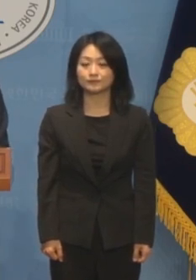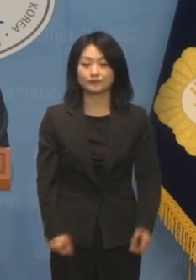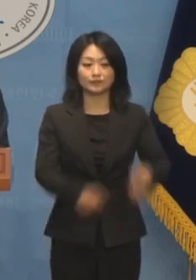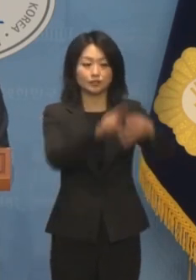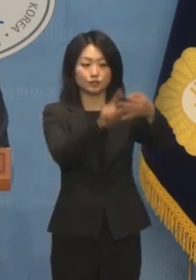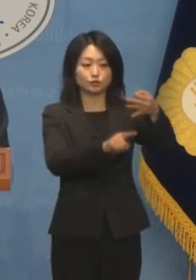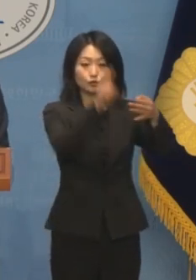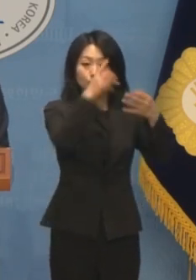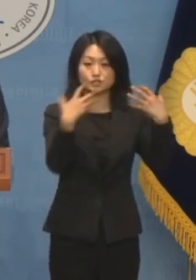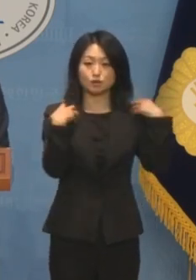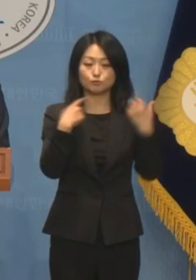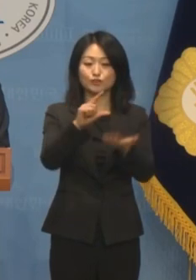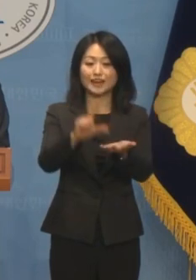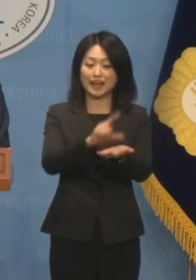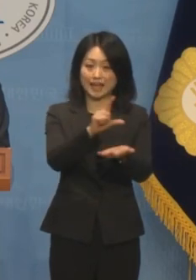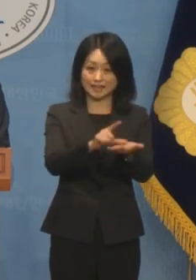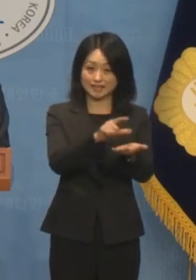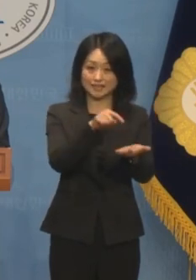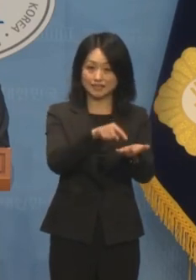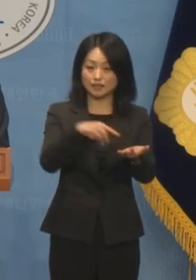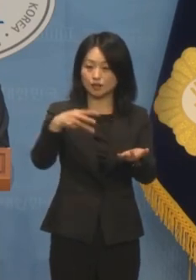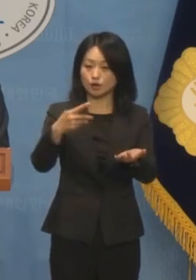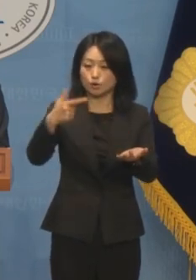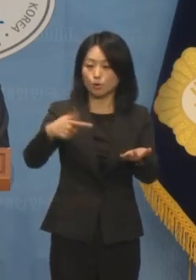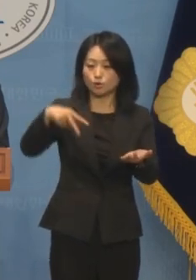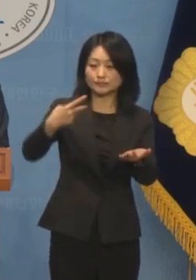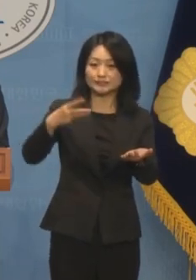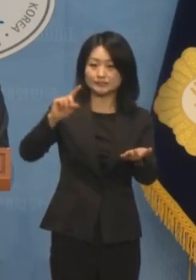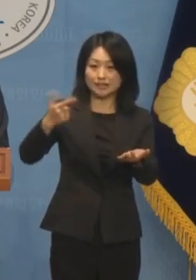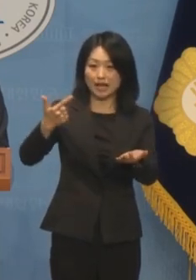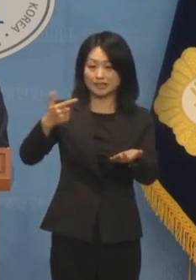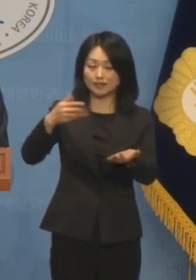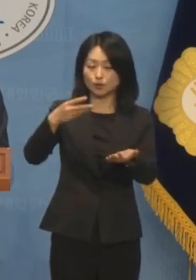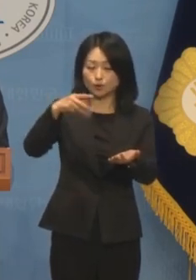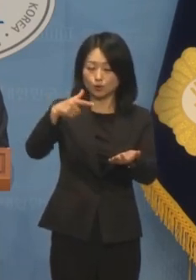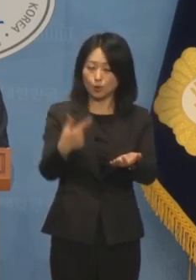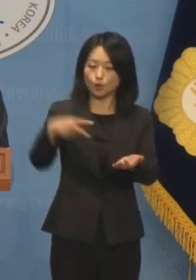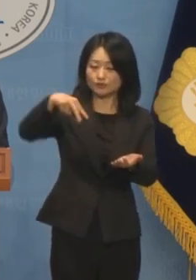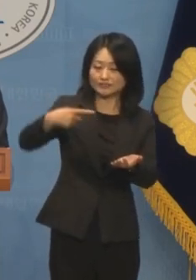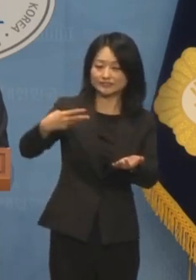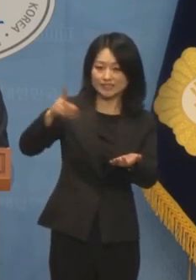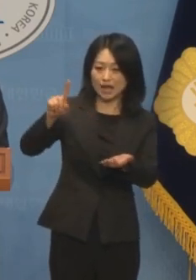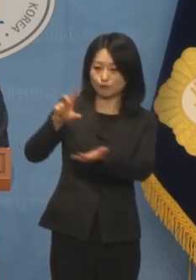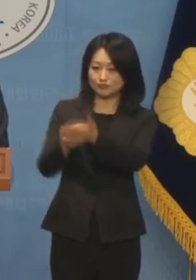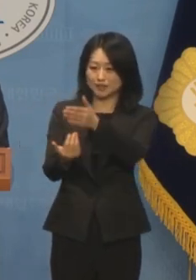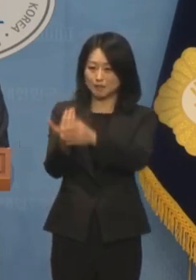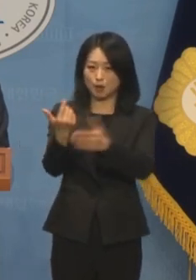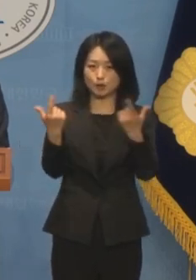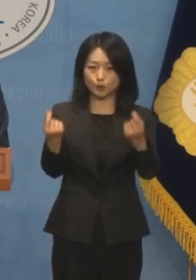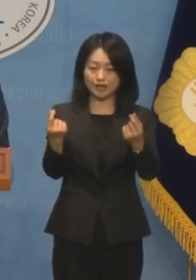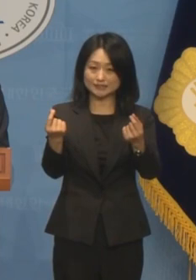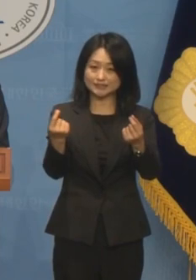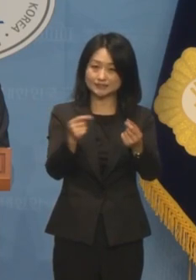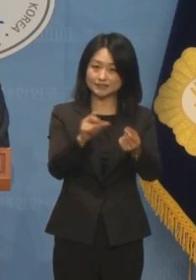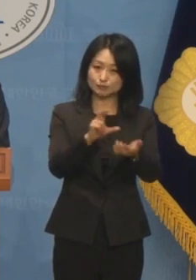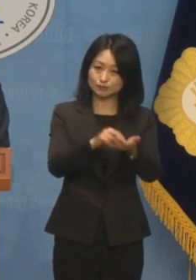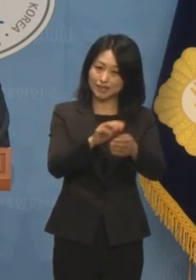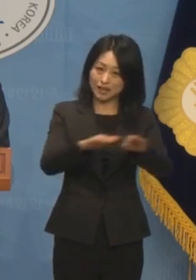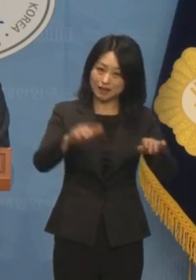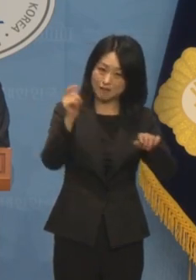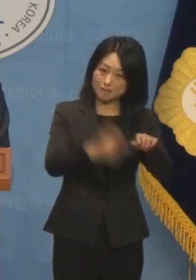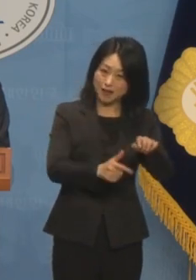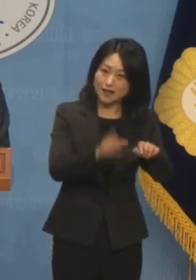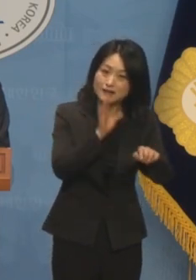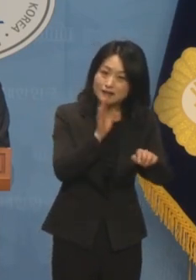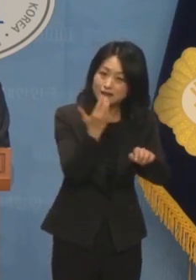윤석열 정부는 라인 사태를 론스타 시즌2로 만들 셈입니까? 강도현 과기정통부 2차관은